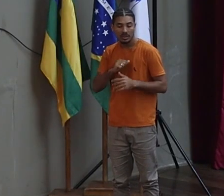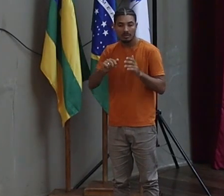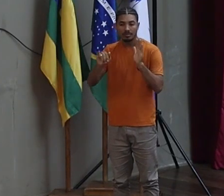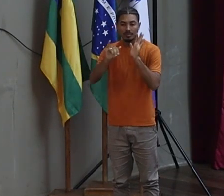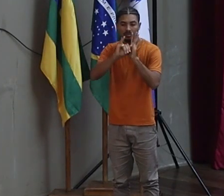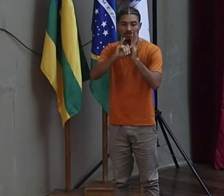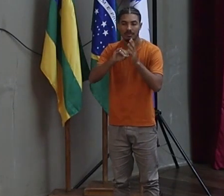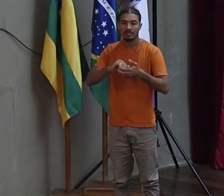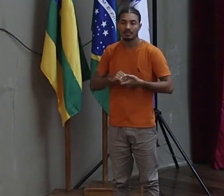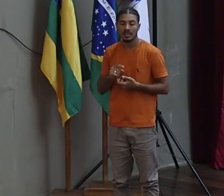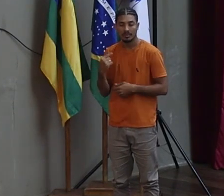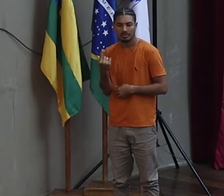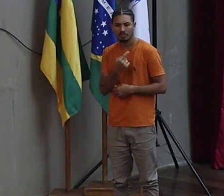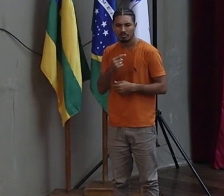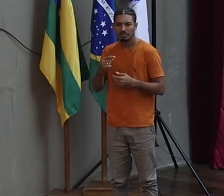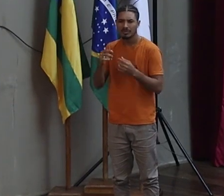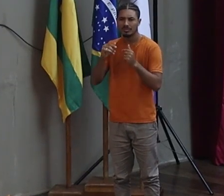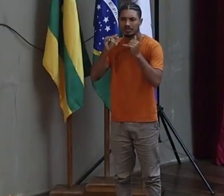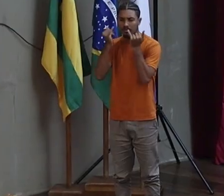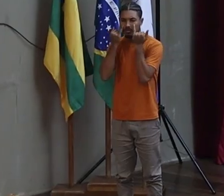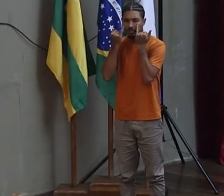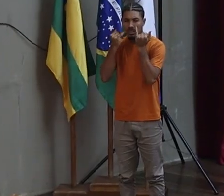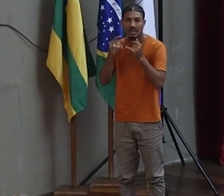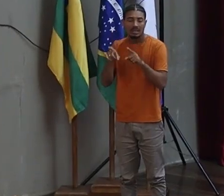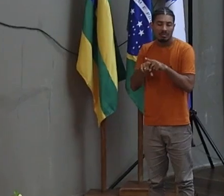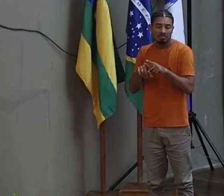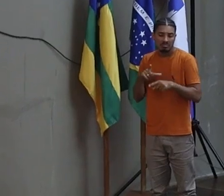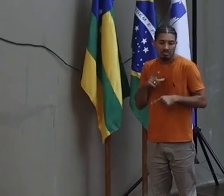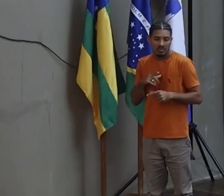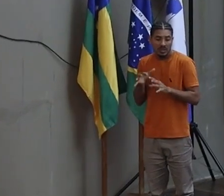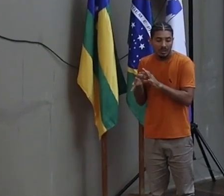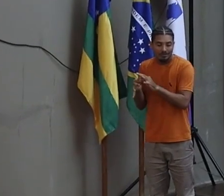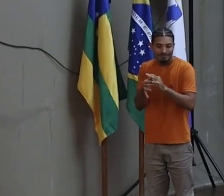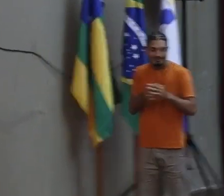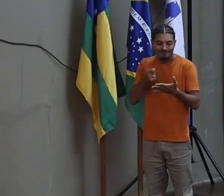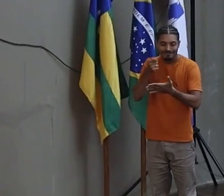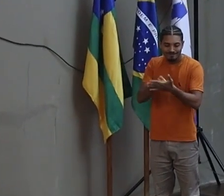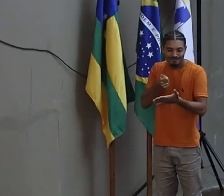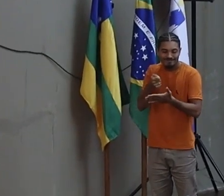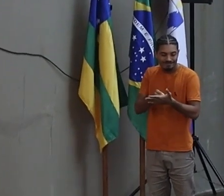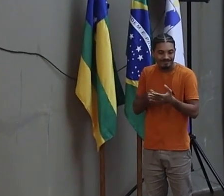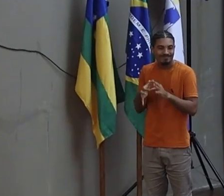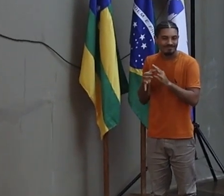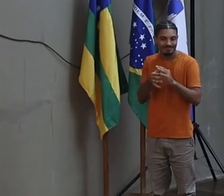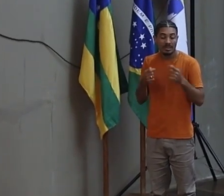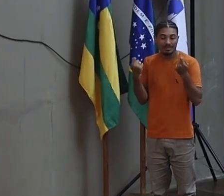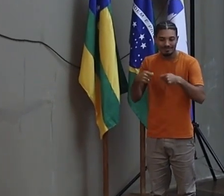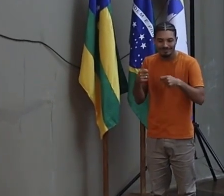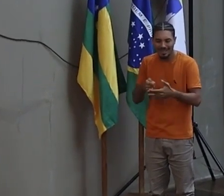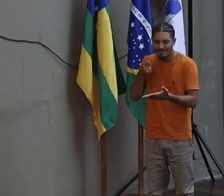campanha. E nós estávamos também num contexto de luta, né? Um contexto que necessitava de